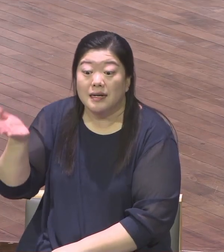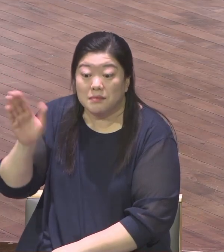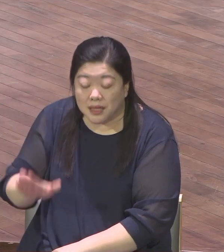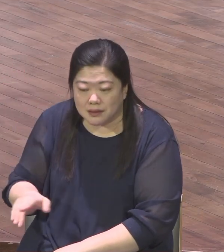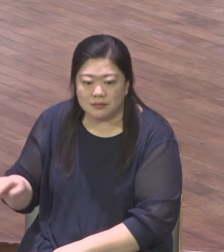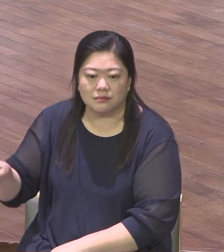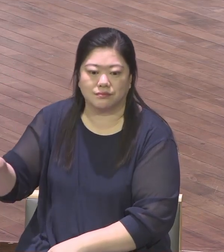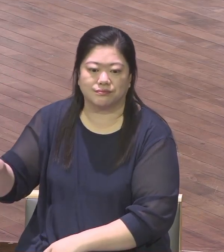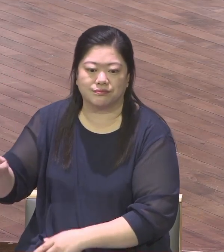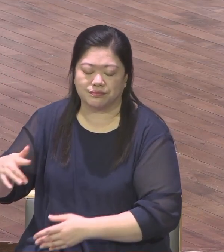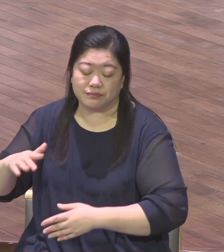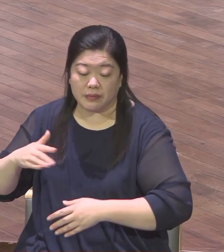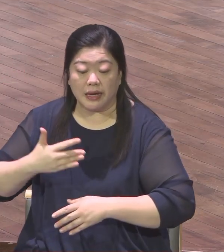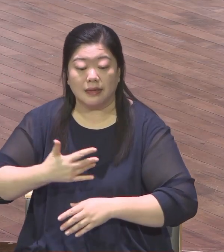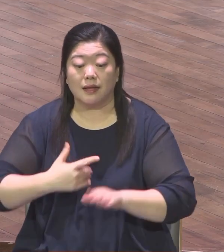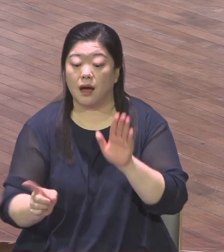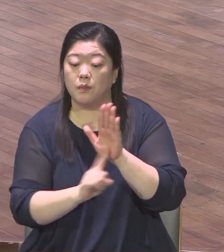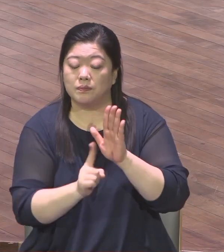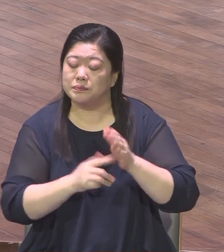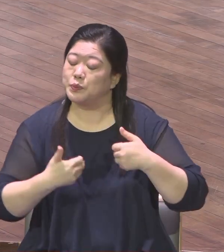당당하게.